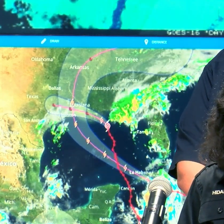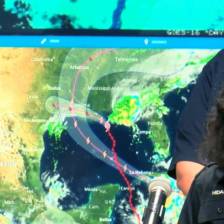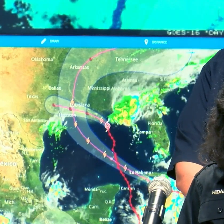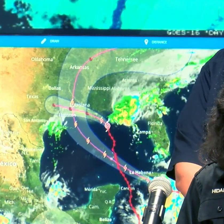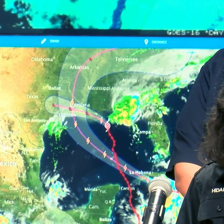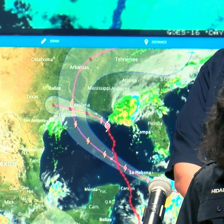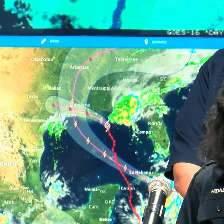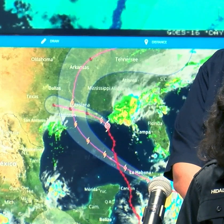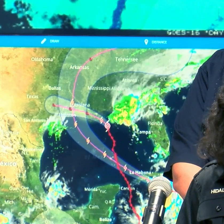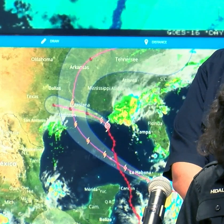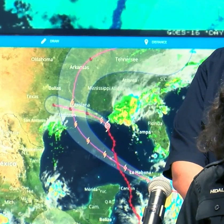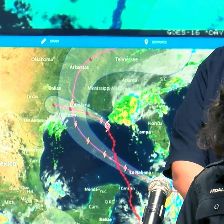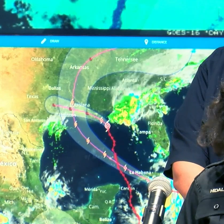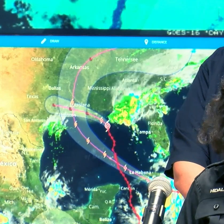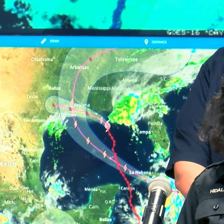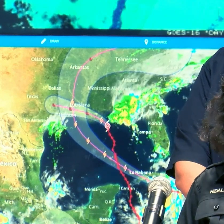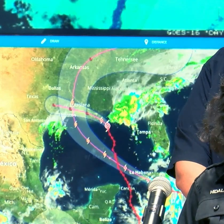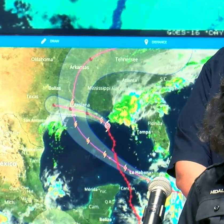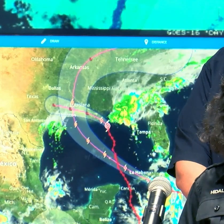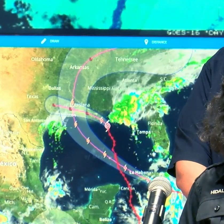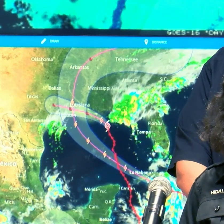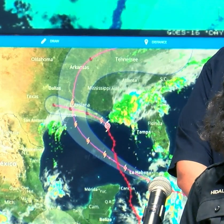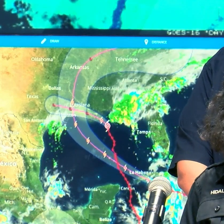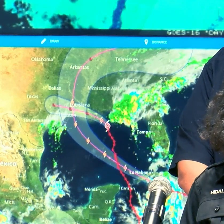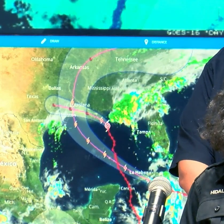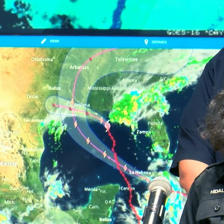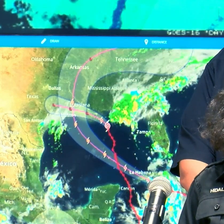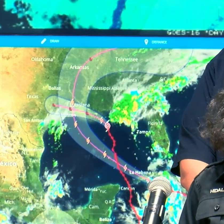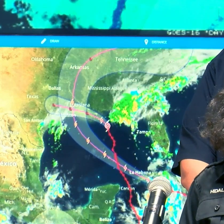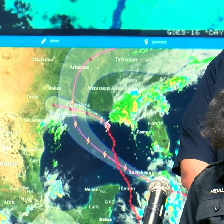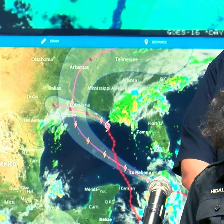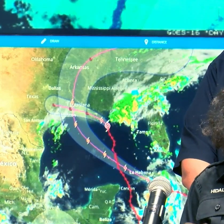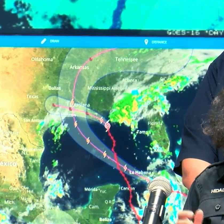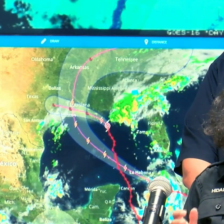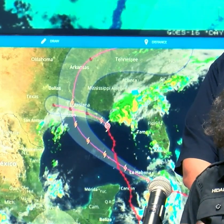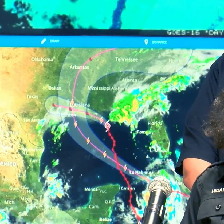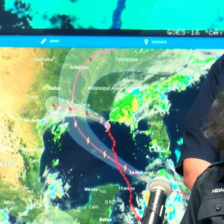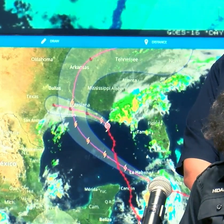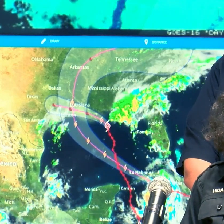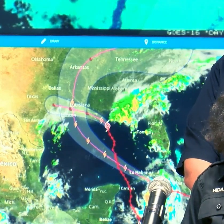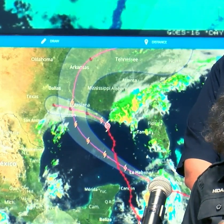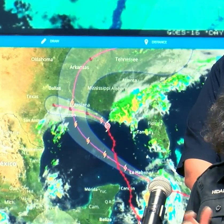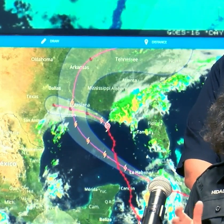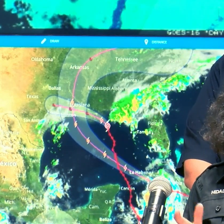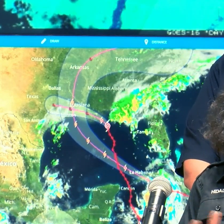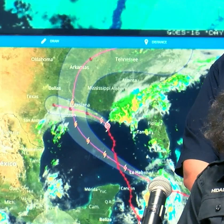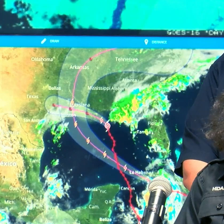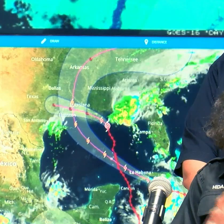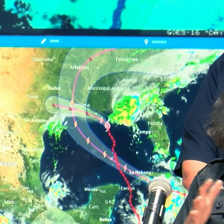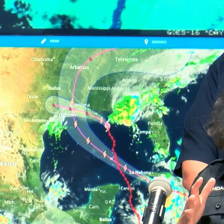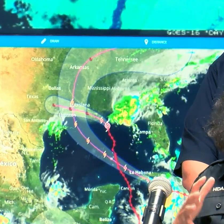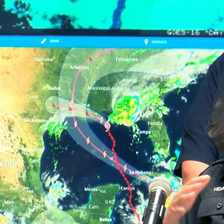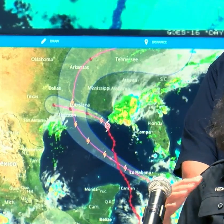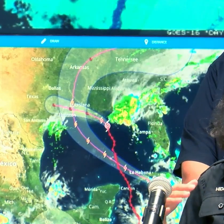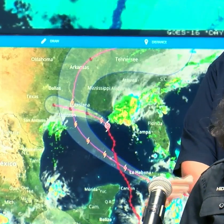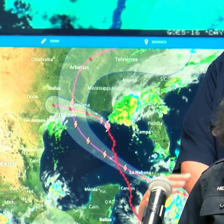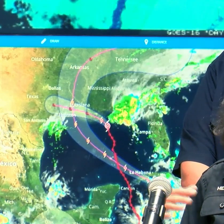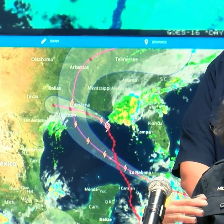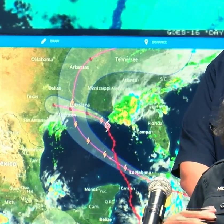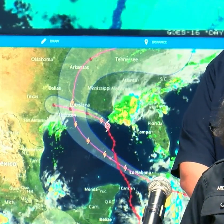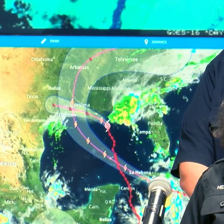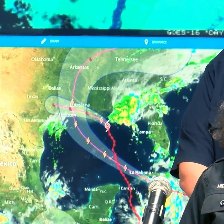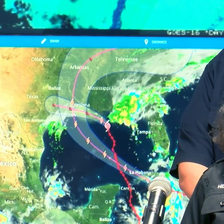ese sería el pronóstico más problemático, es si llegaran esos vientos ciclónicos, esa marea que